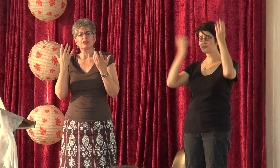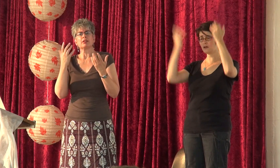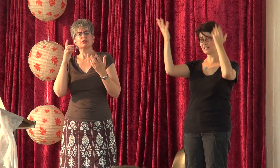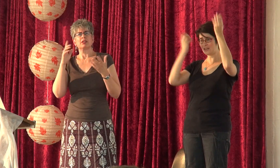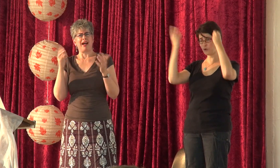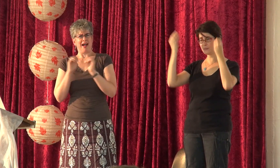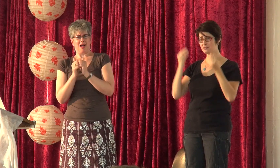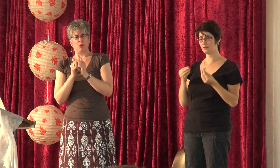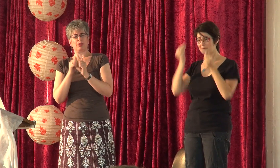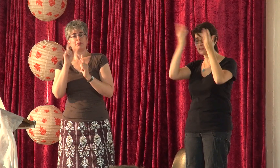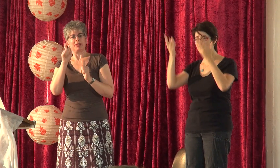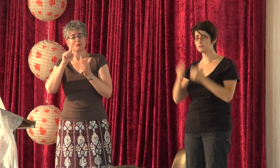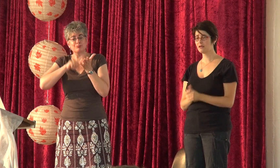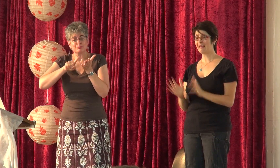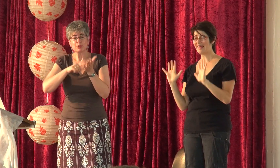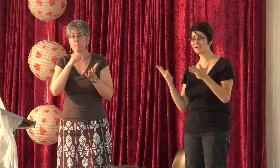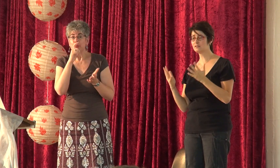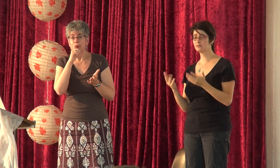דברים שקשורים לאינפורמציה ומידע